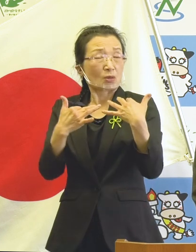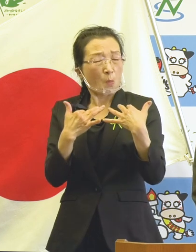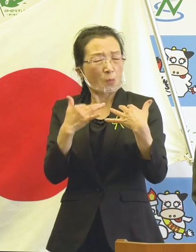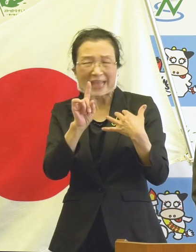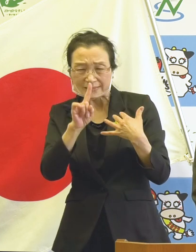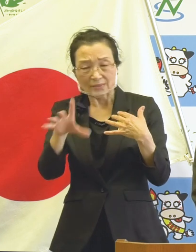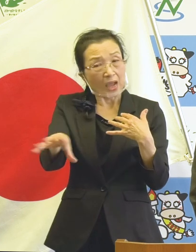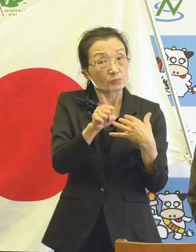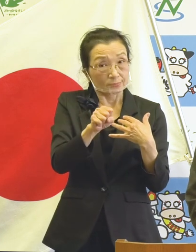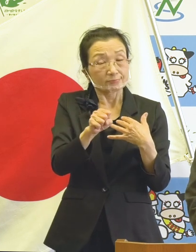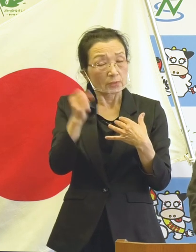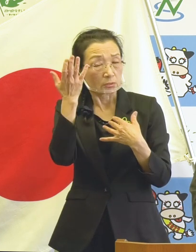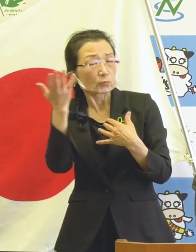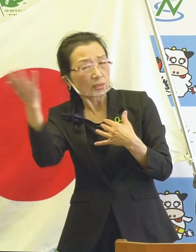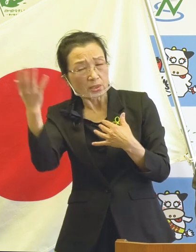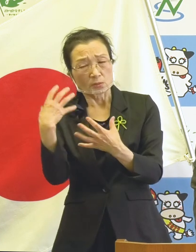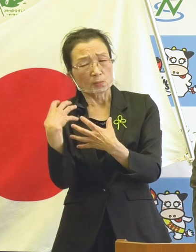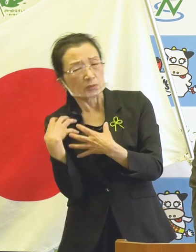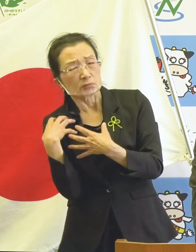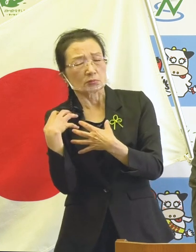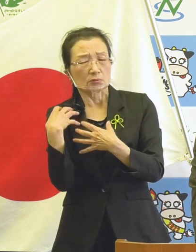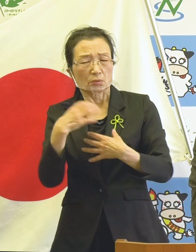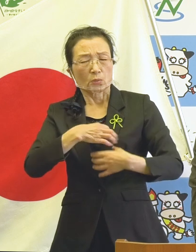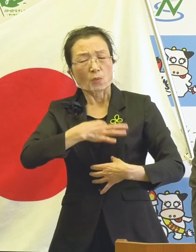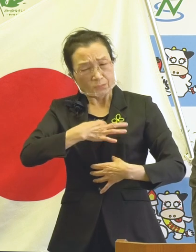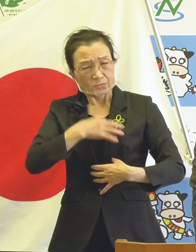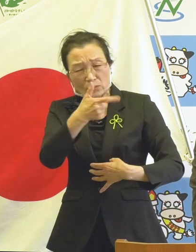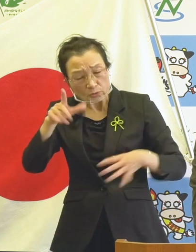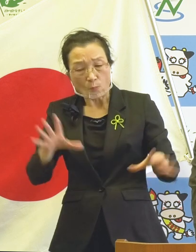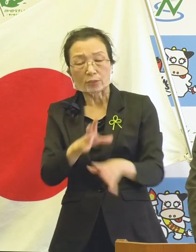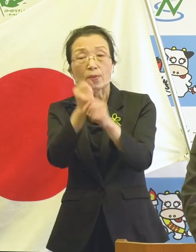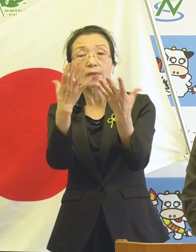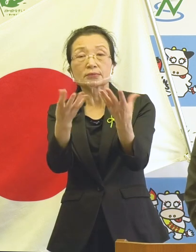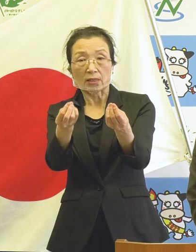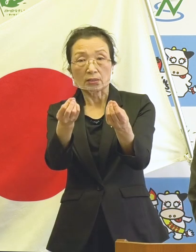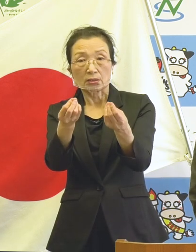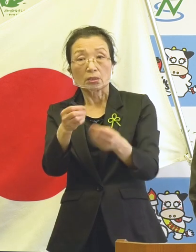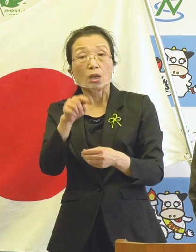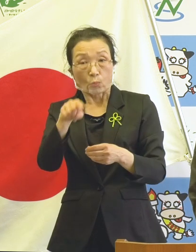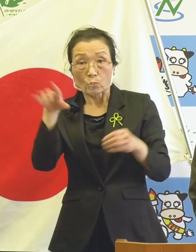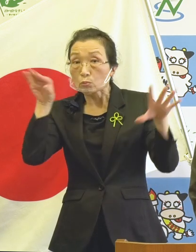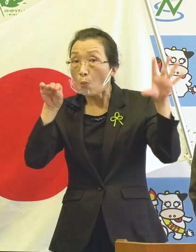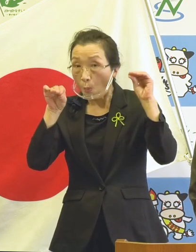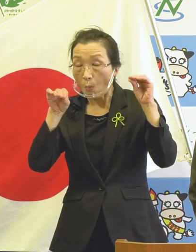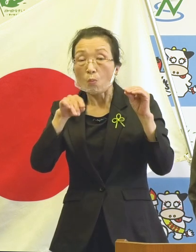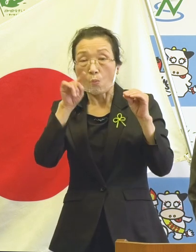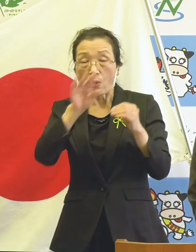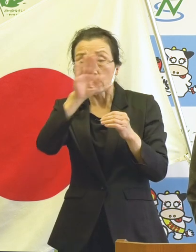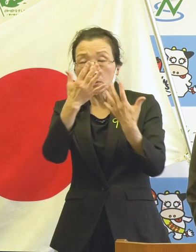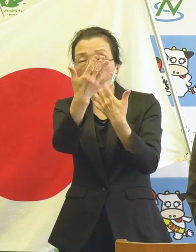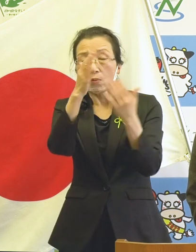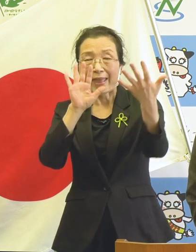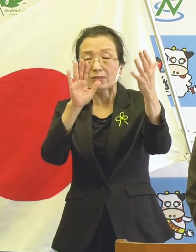し、想定されるリスクや適応策をまとめました。これらの情報を気候変動について